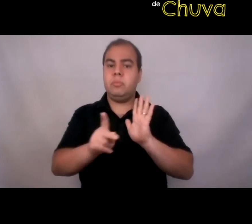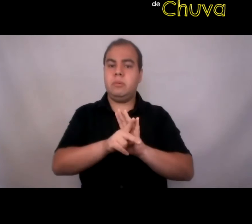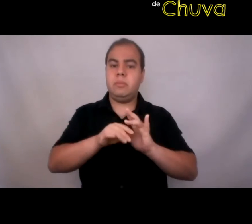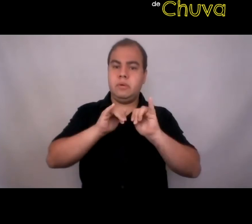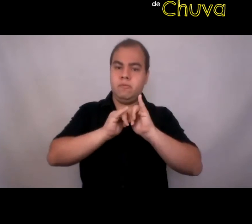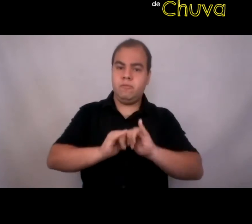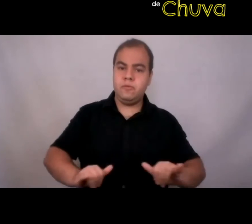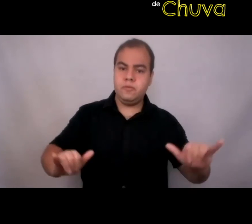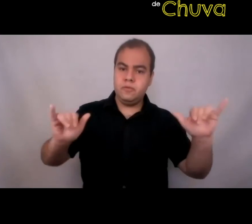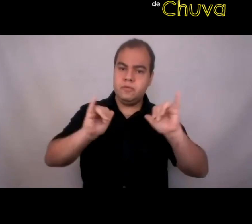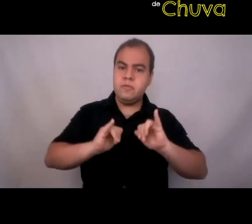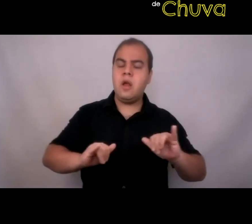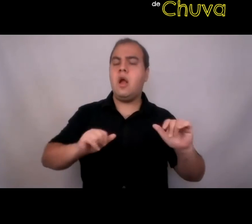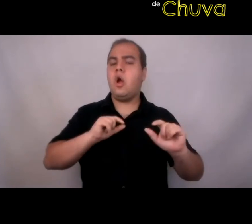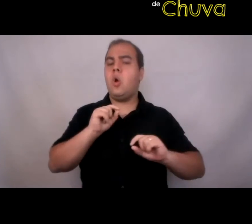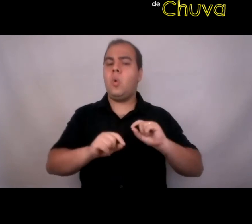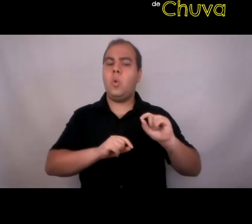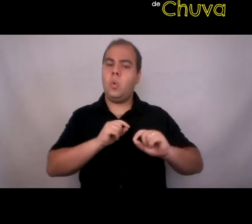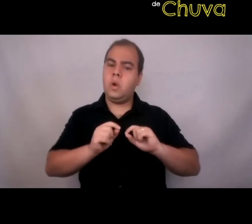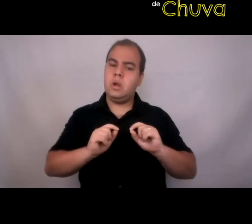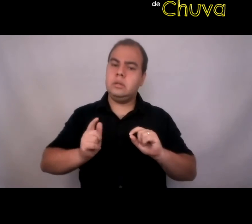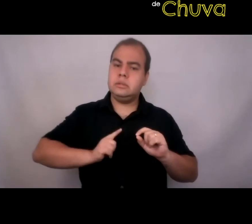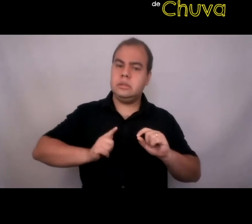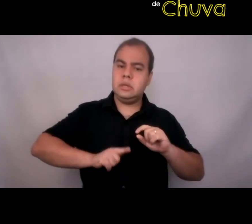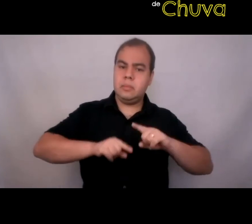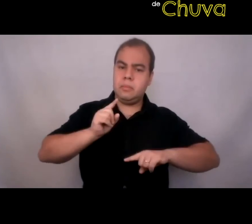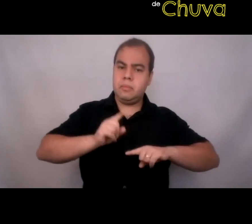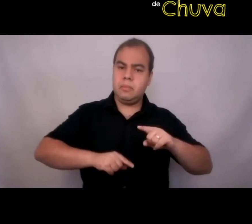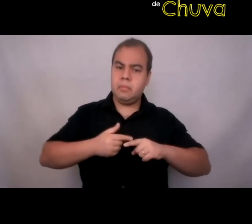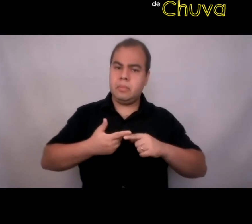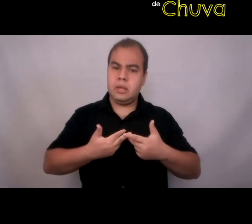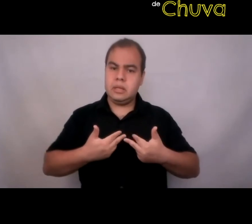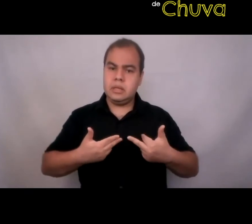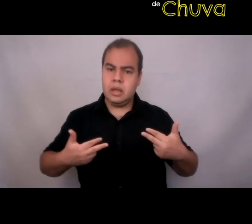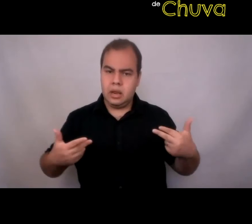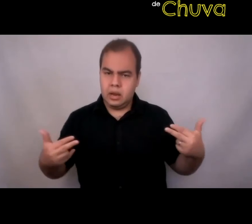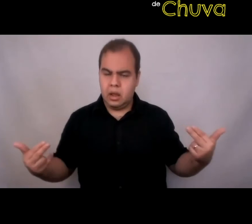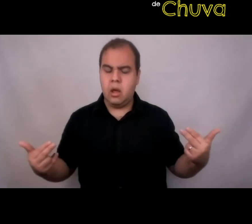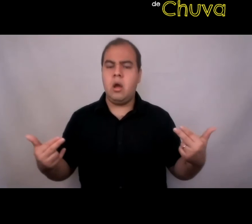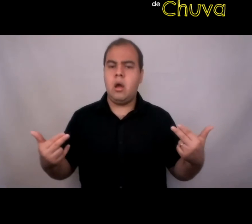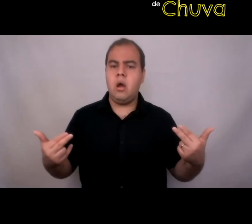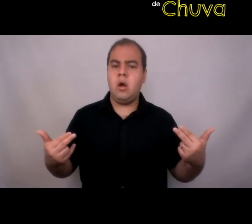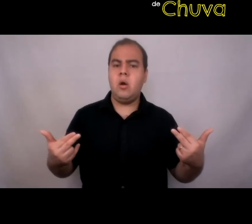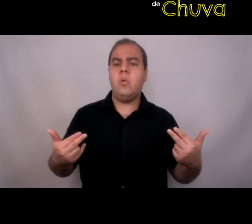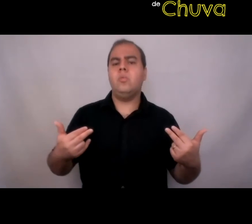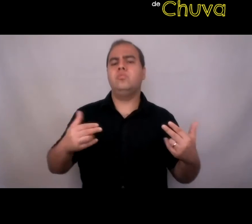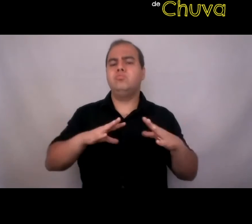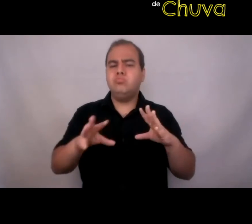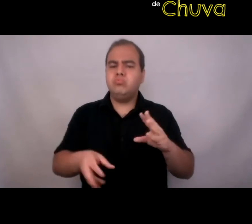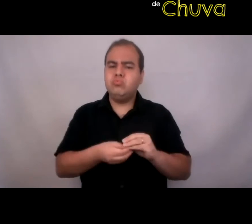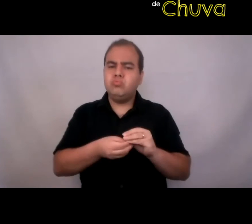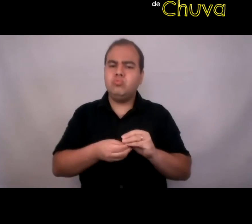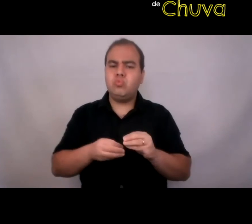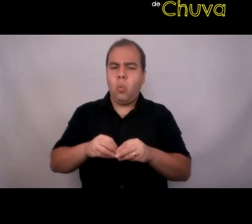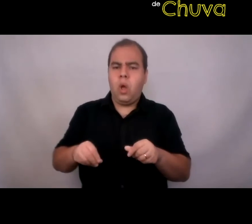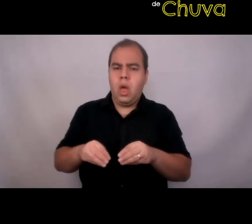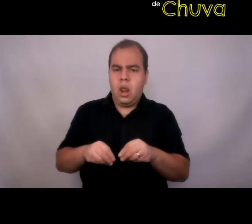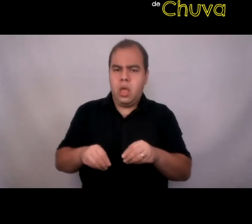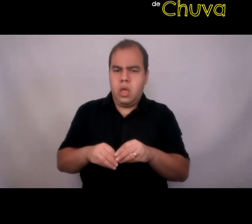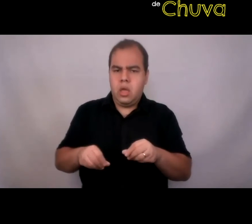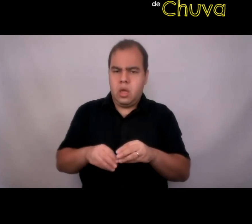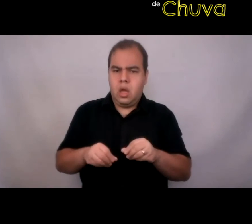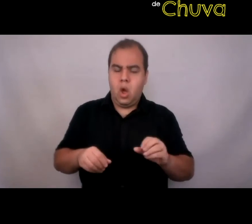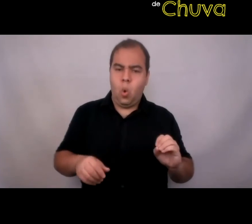solo, material orgânico, composto, né, e areia. Então, esse